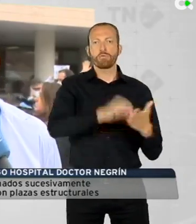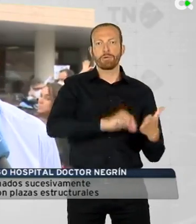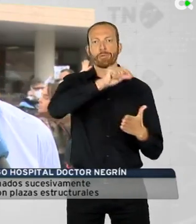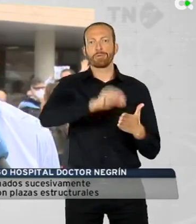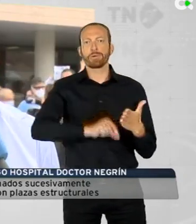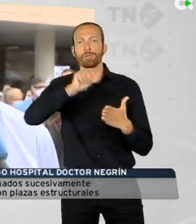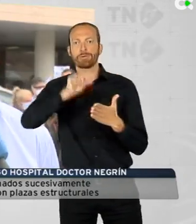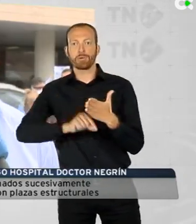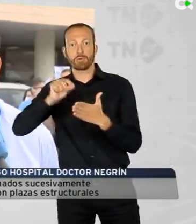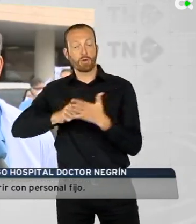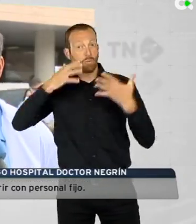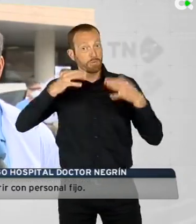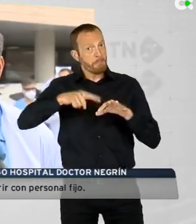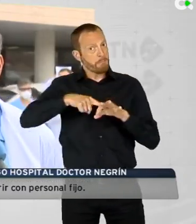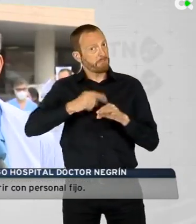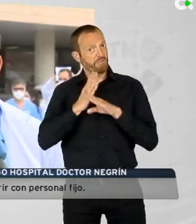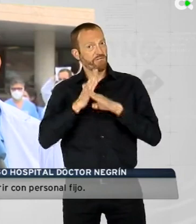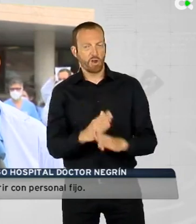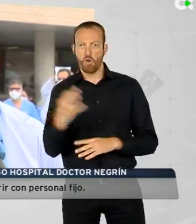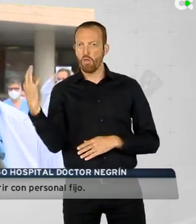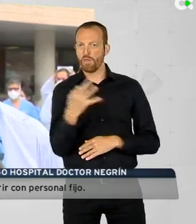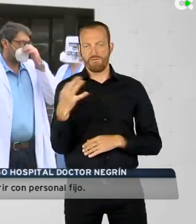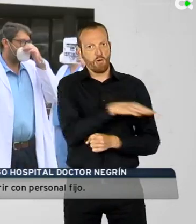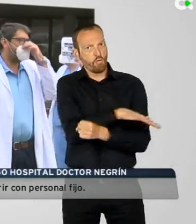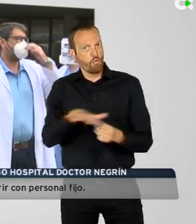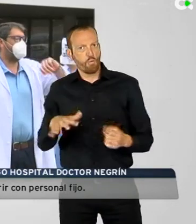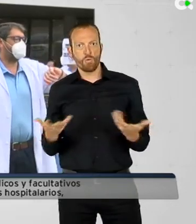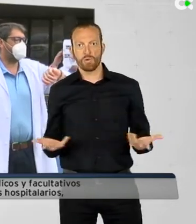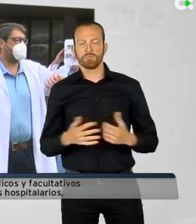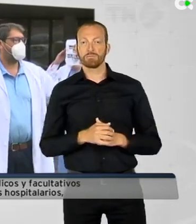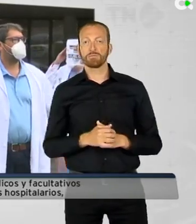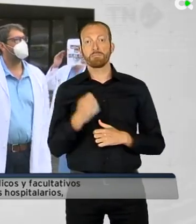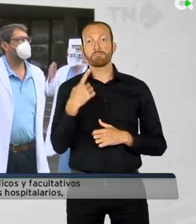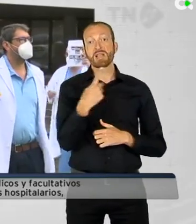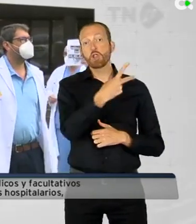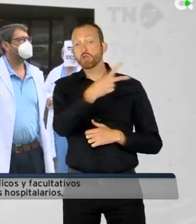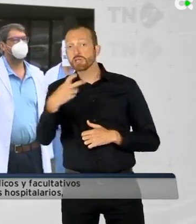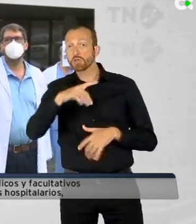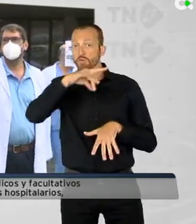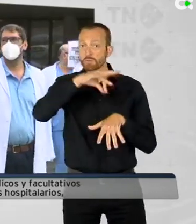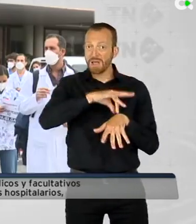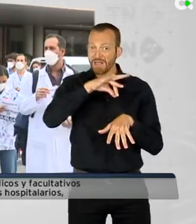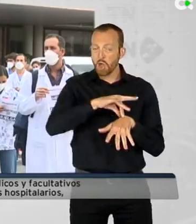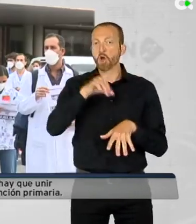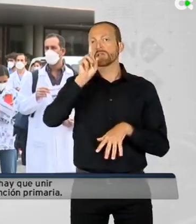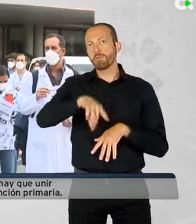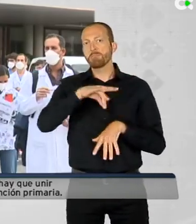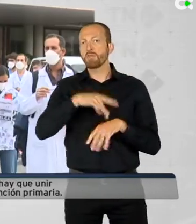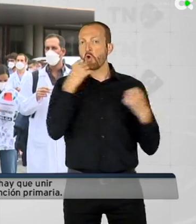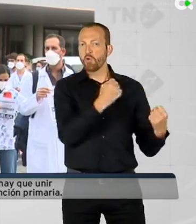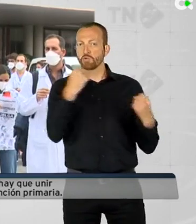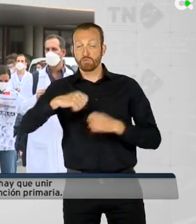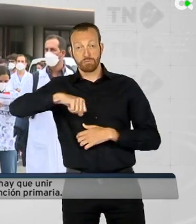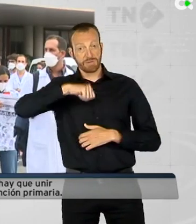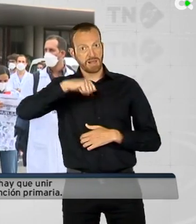sucesivamente cuando realmente son plazas estructurales que hay que cubrir con personal fijo. Unos 2.200 médicos y facultativos especialistas hospitalarios a